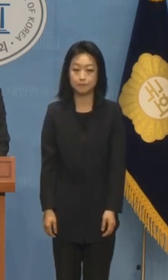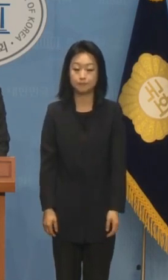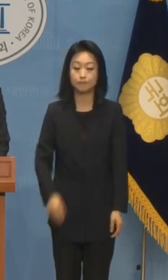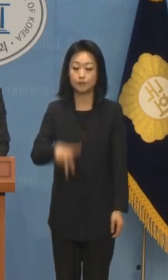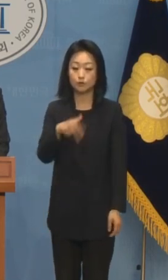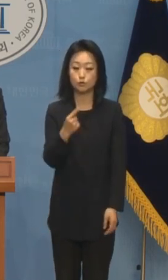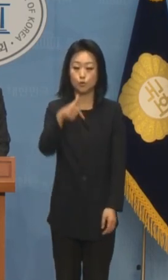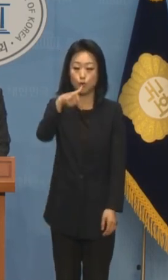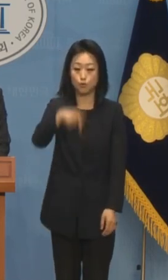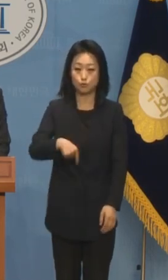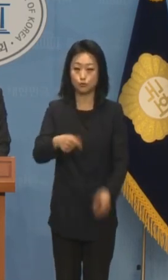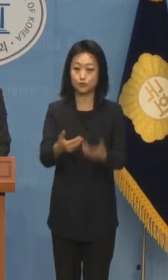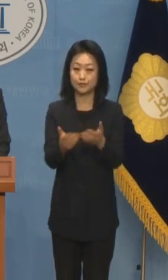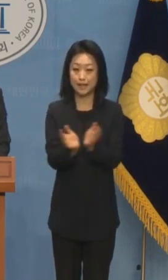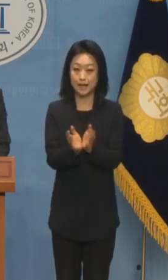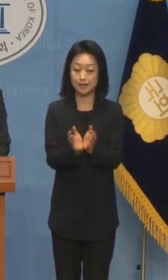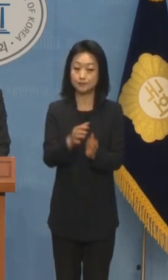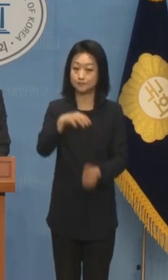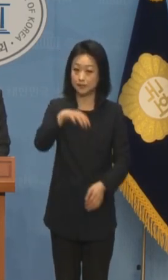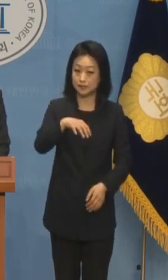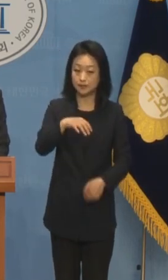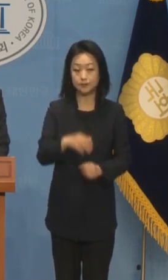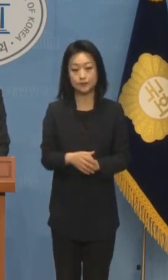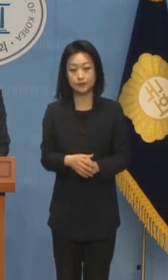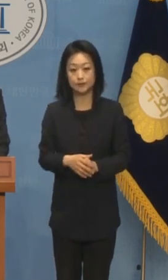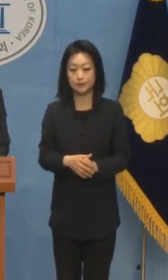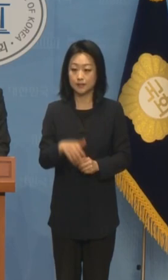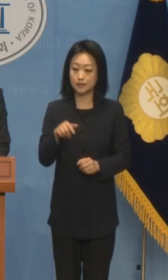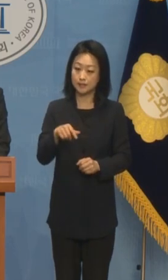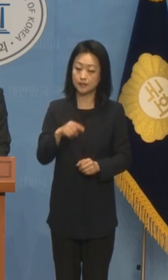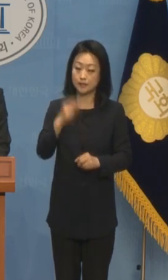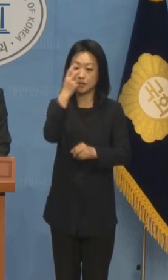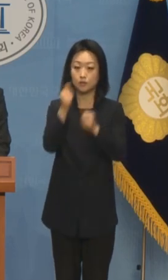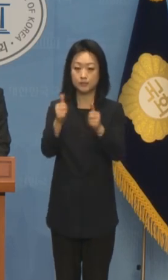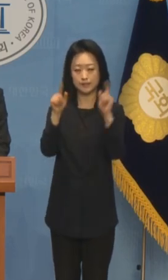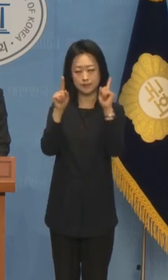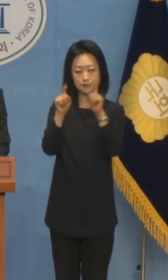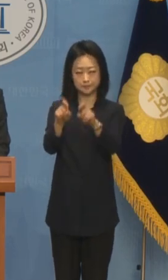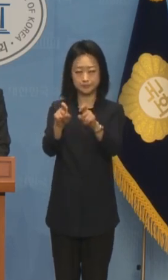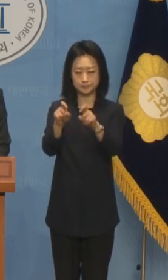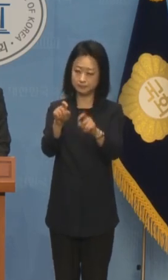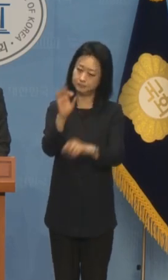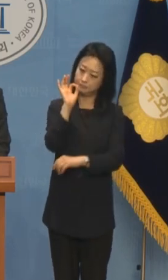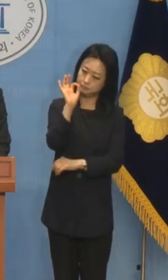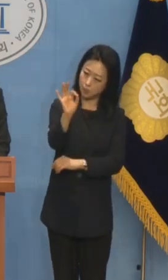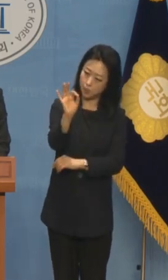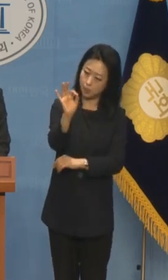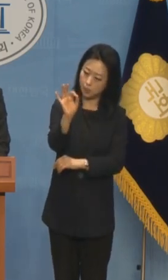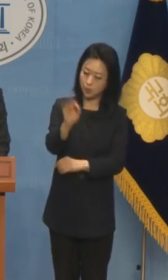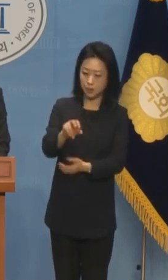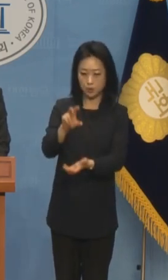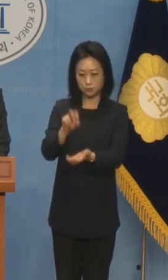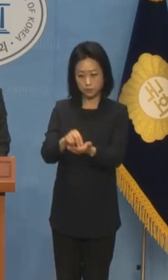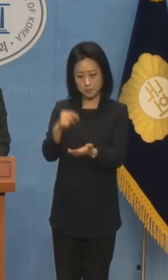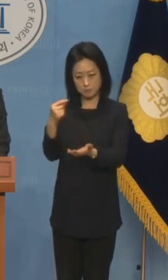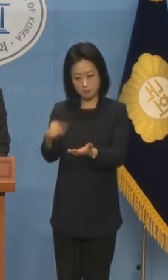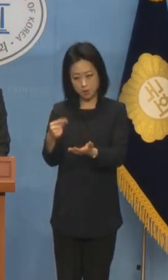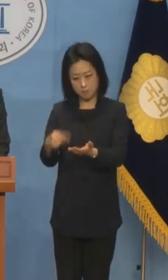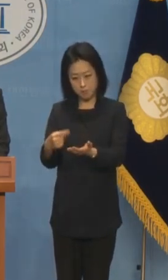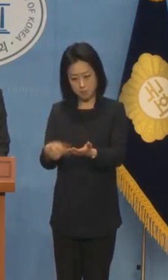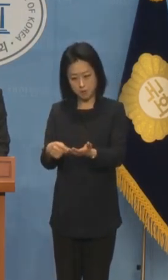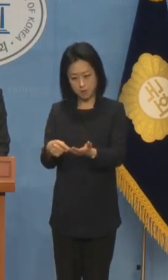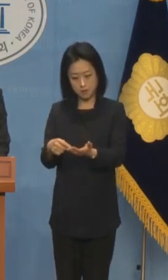조국혁신당은 이번 의혹의 사실관계와 더불어 이러한 의혹을 초래한 근본적인